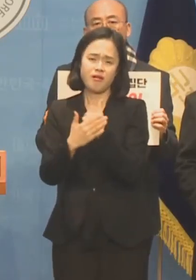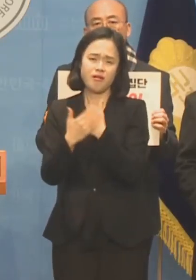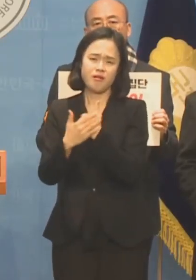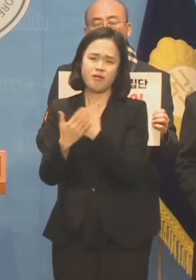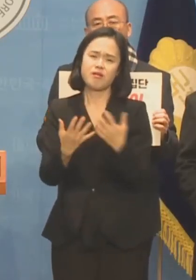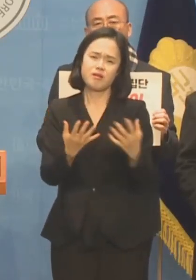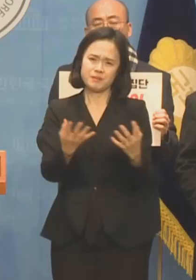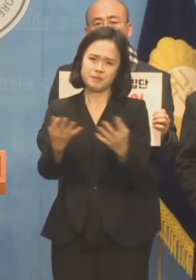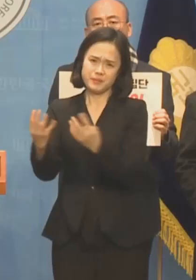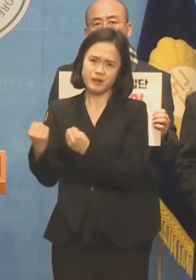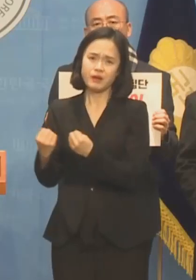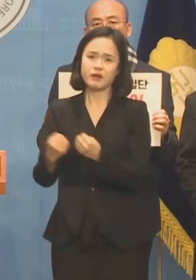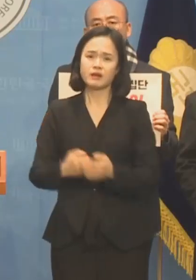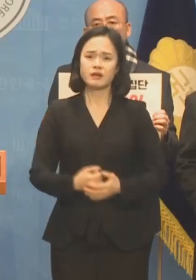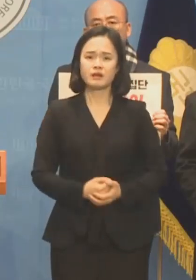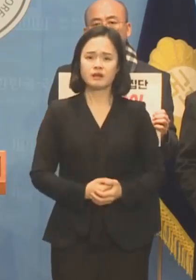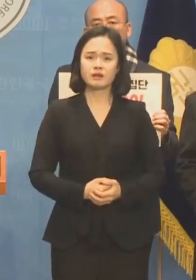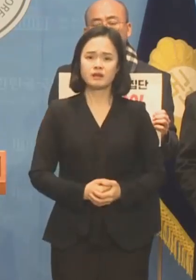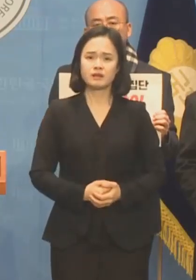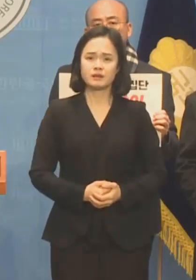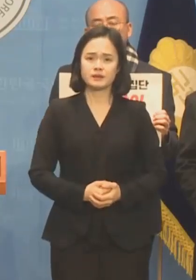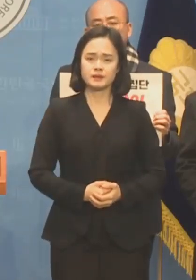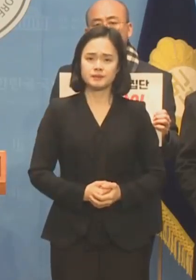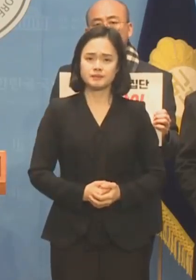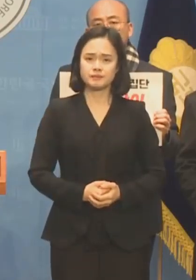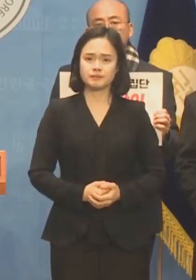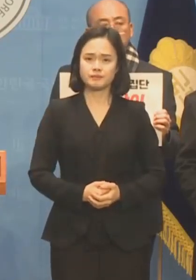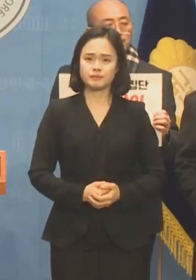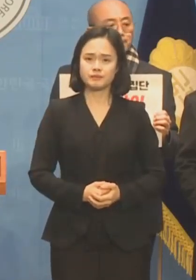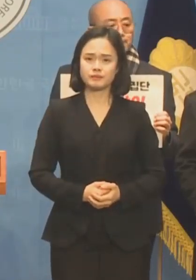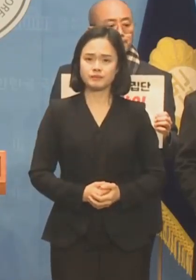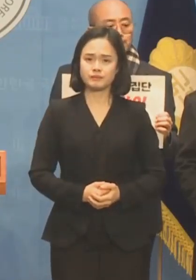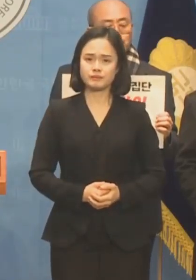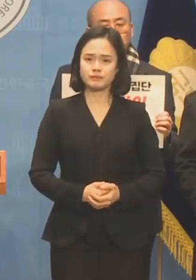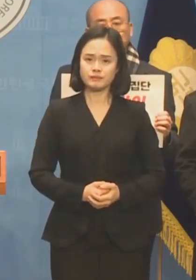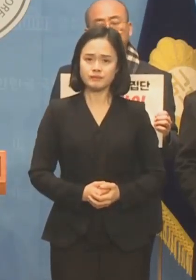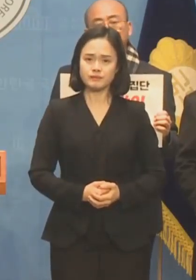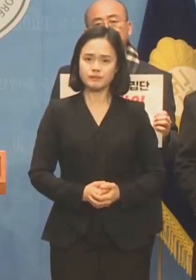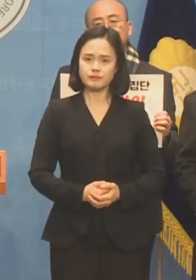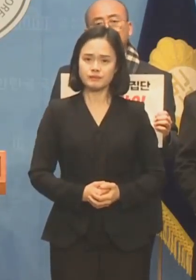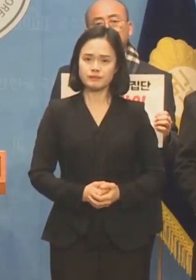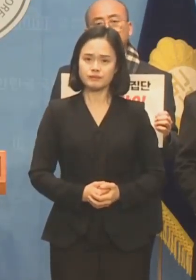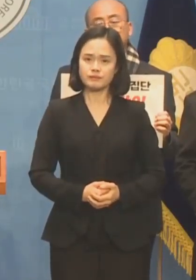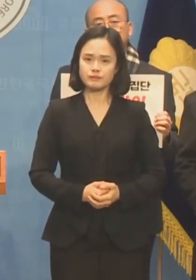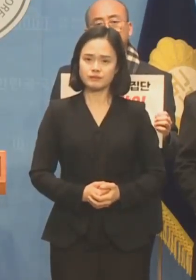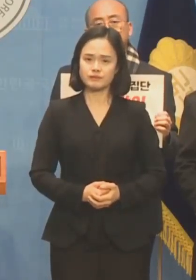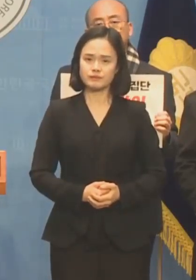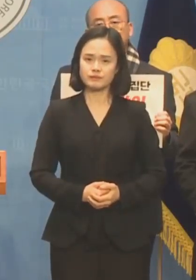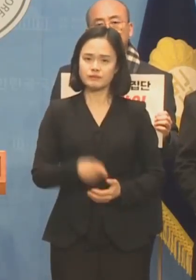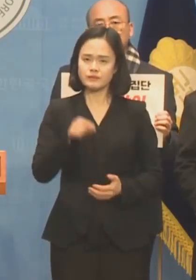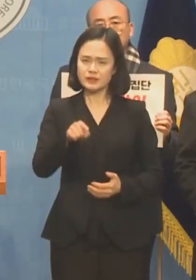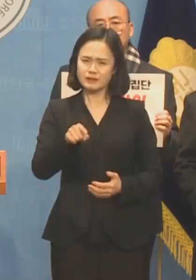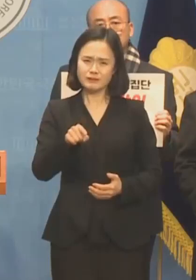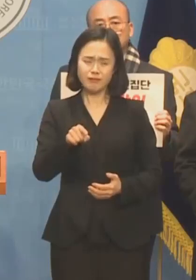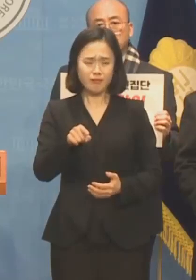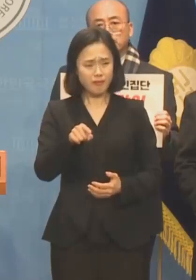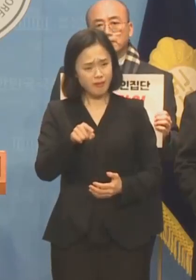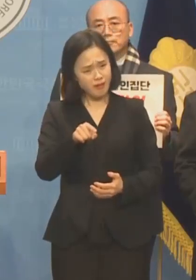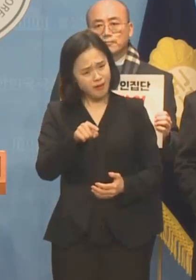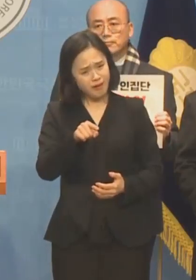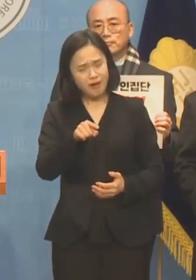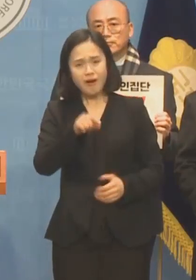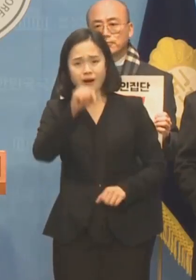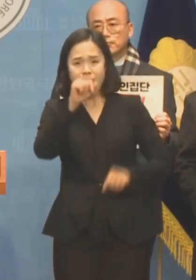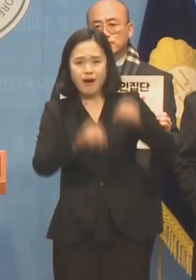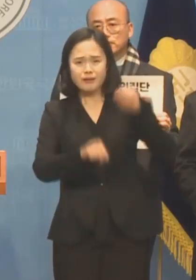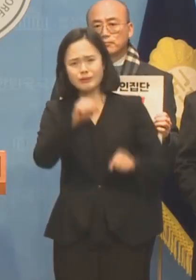굉장히 많았습니다. 이제 우리는 그런 세상을 마감을 시켜야 됩니다. 지금